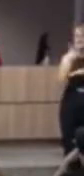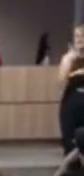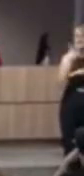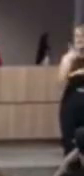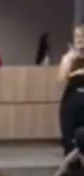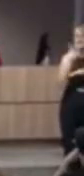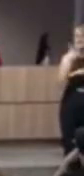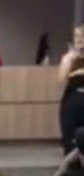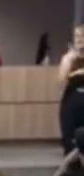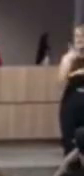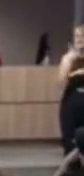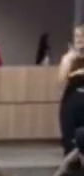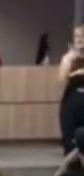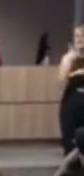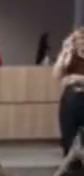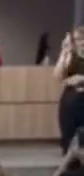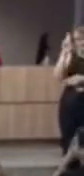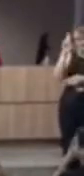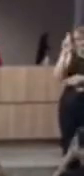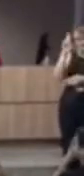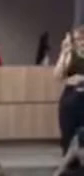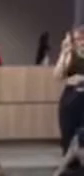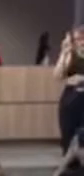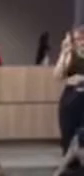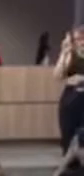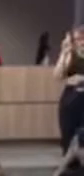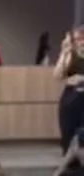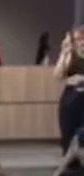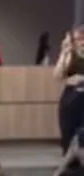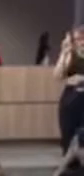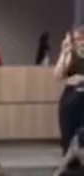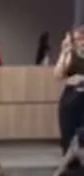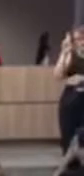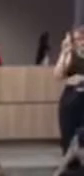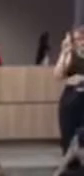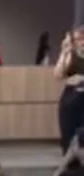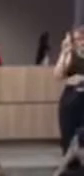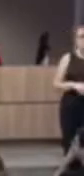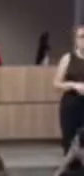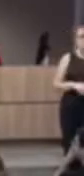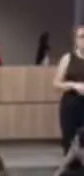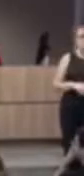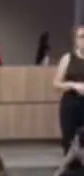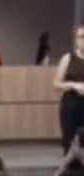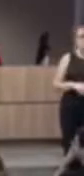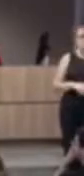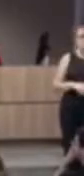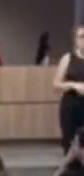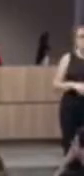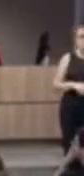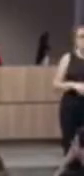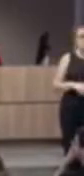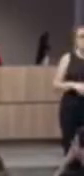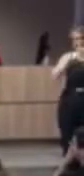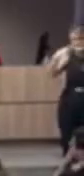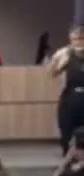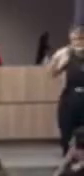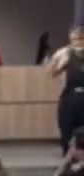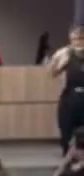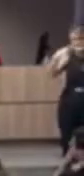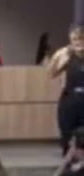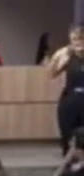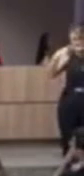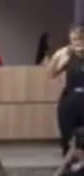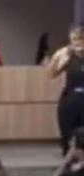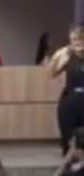recorrem a uma figura o responsável legal autorizou. E aí nós aprofundamos um debate nesse relatório sobre a